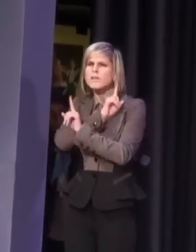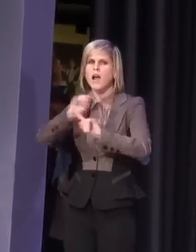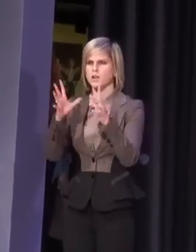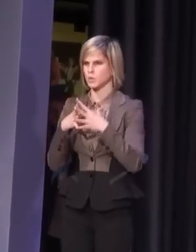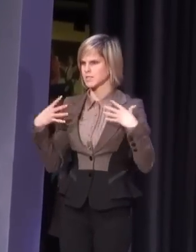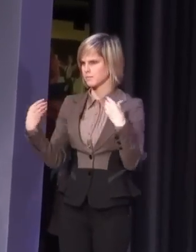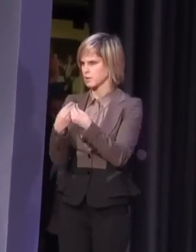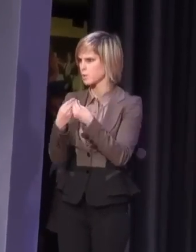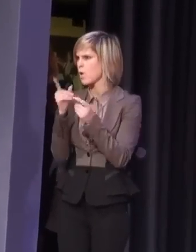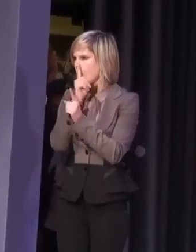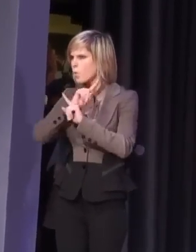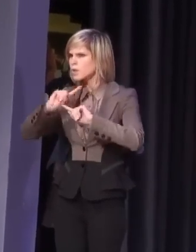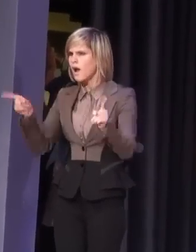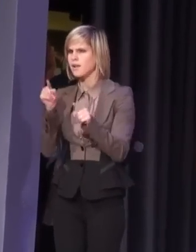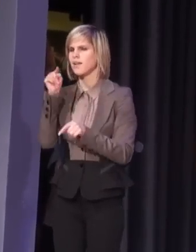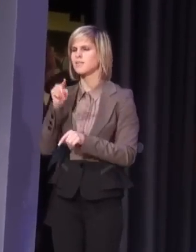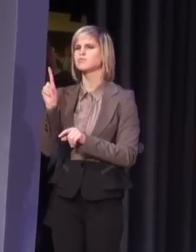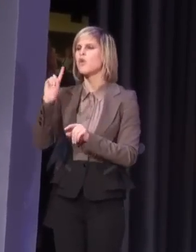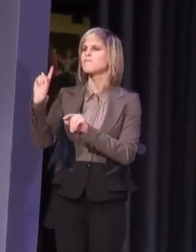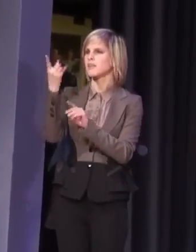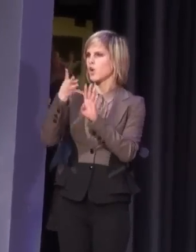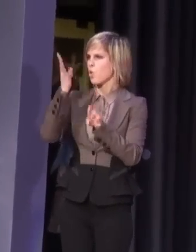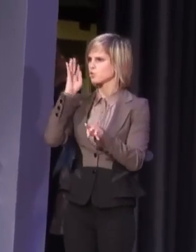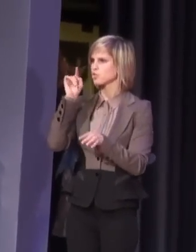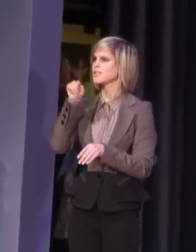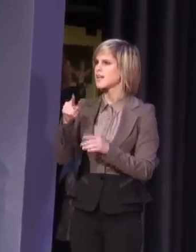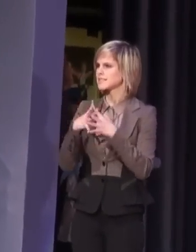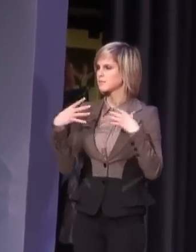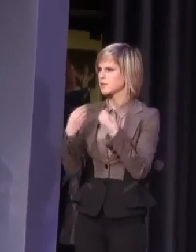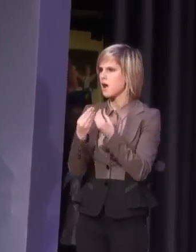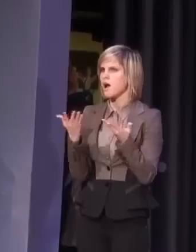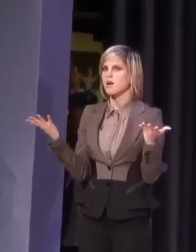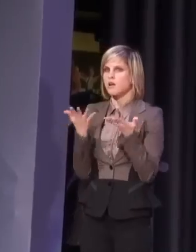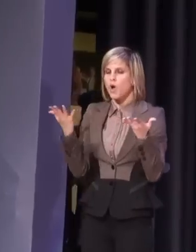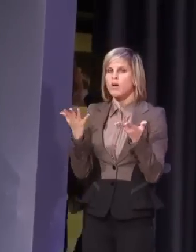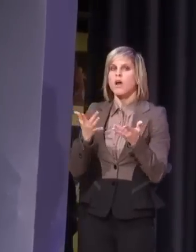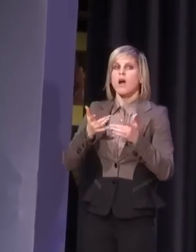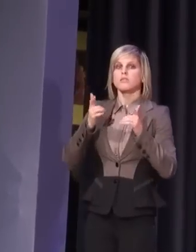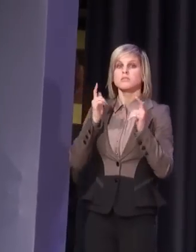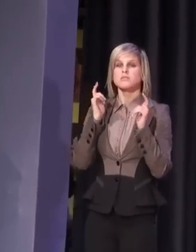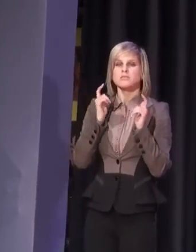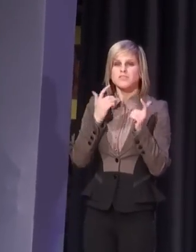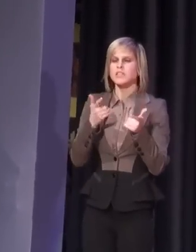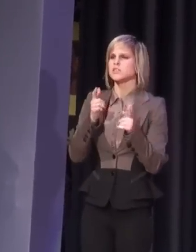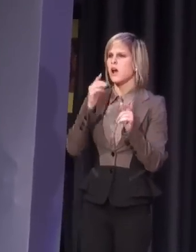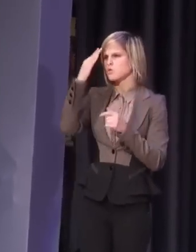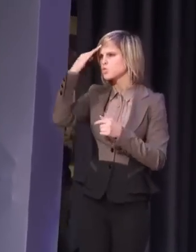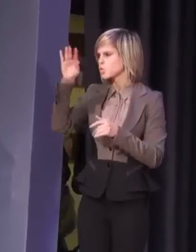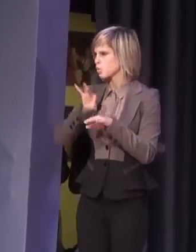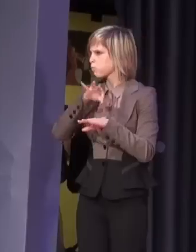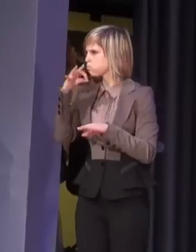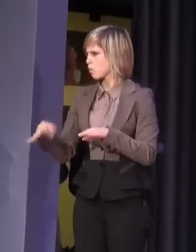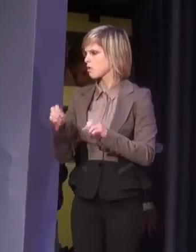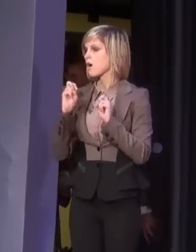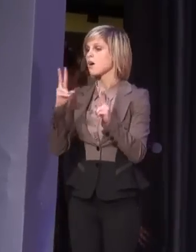Друзья, она уникальна тем, что в первую очередь это одна из тех семей, которая отозвалась на чужую боль, как